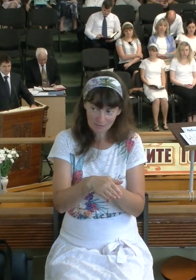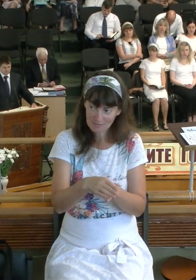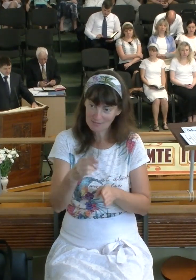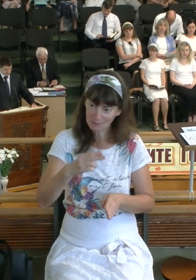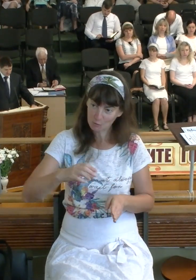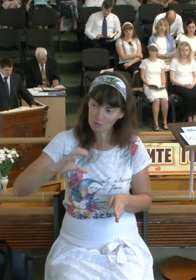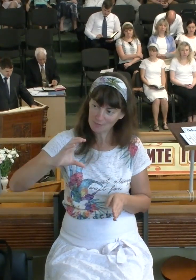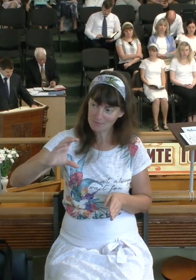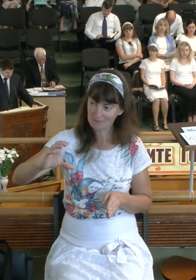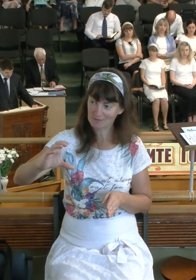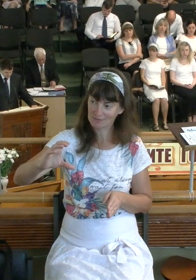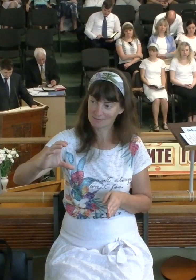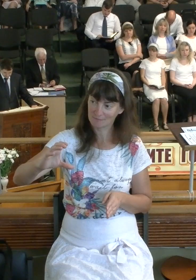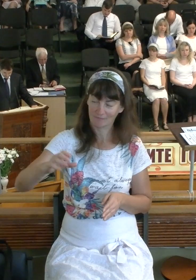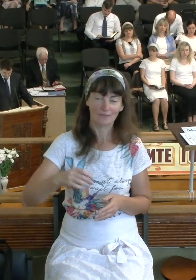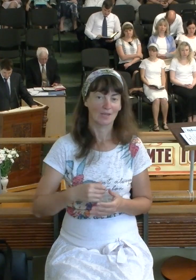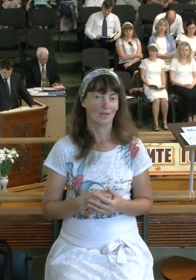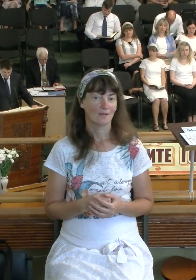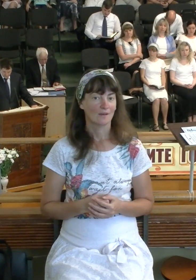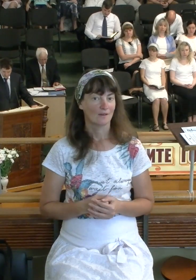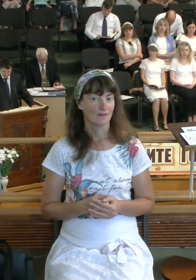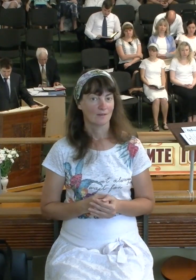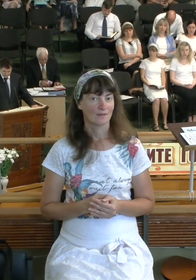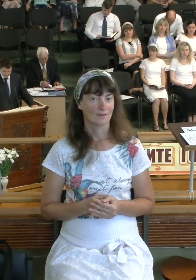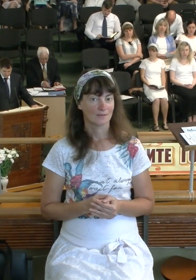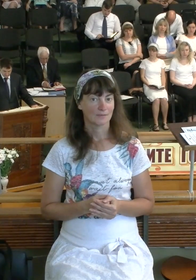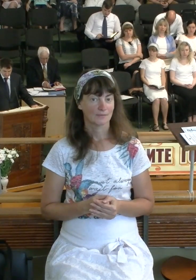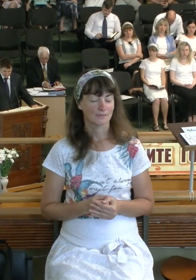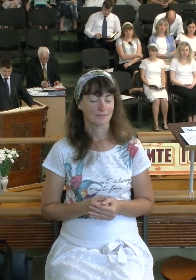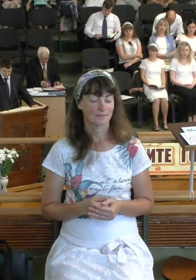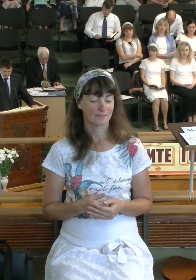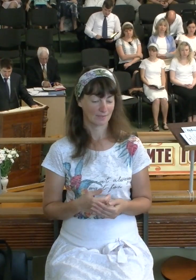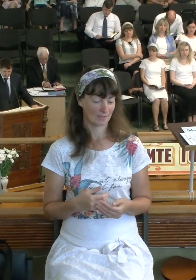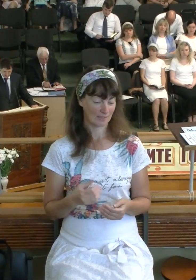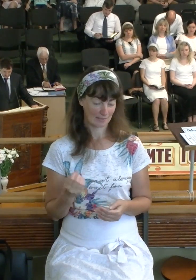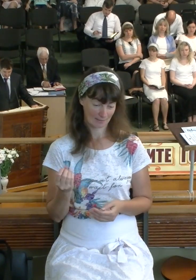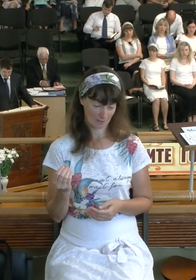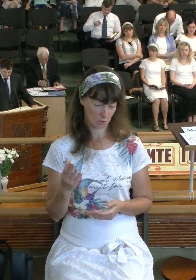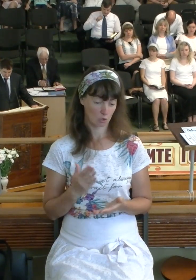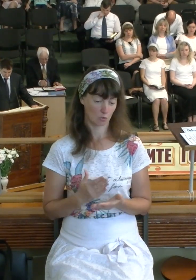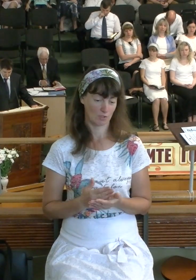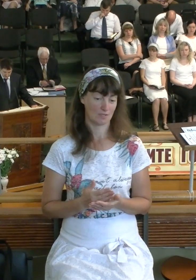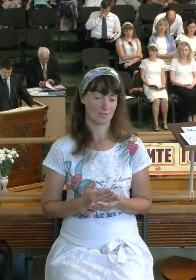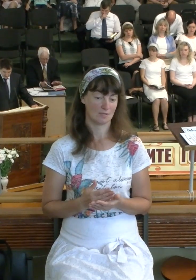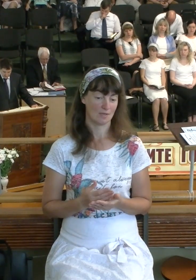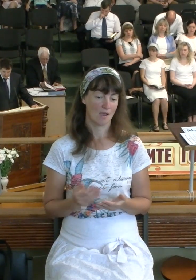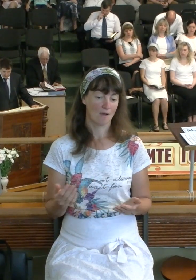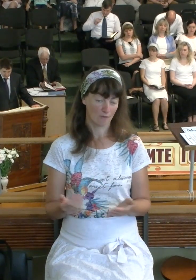наверное, иногда встречаем в Новом Завете эти слова.